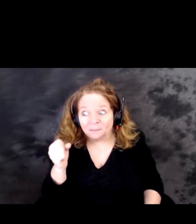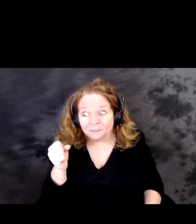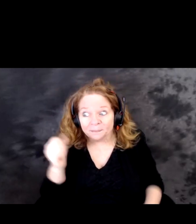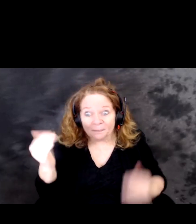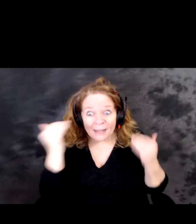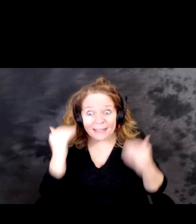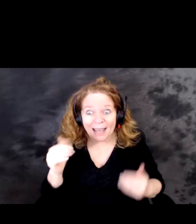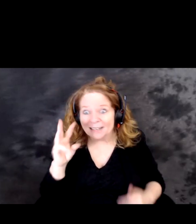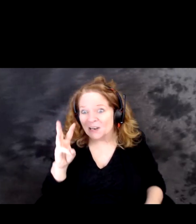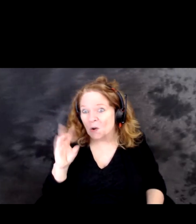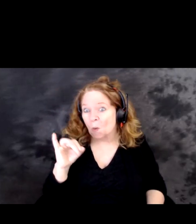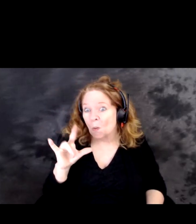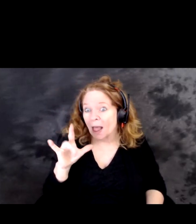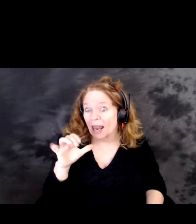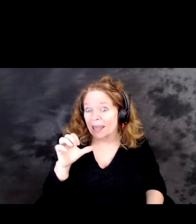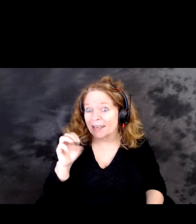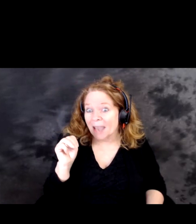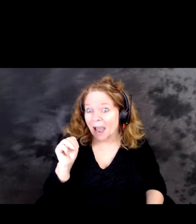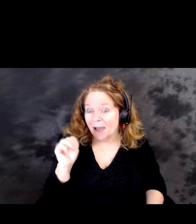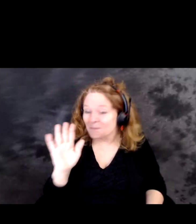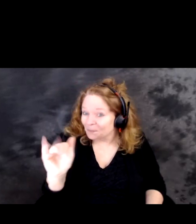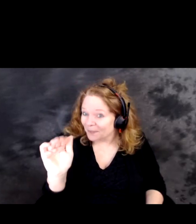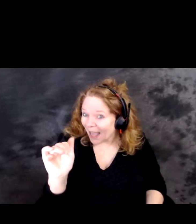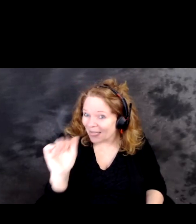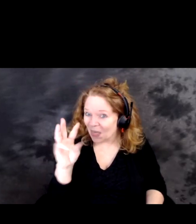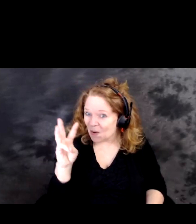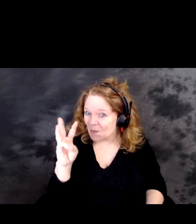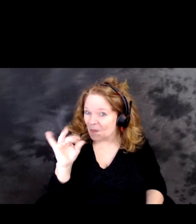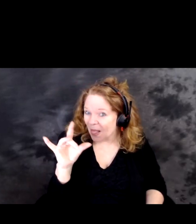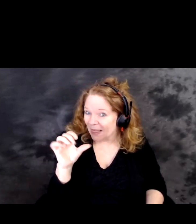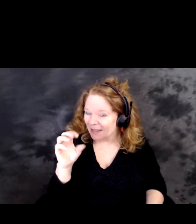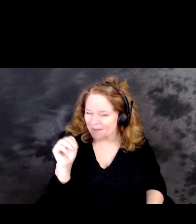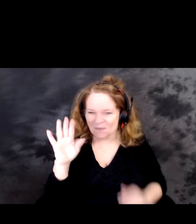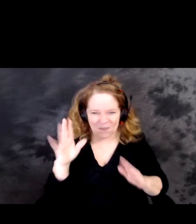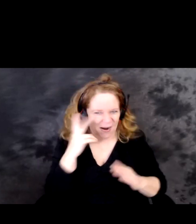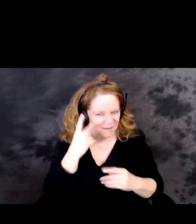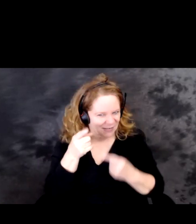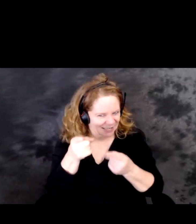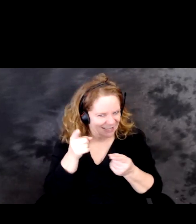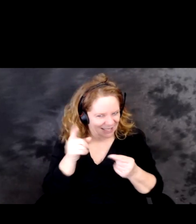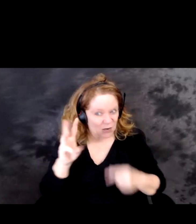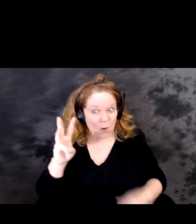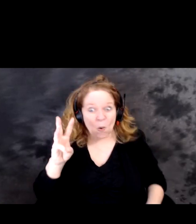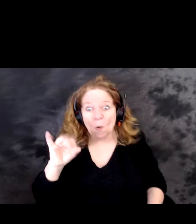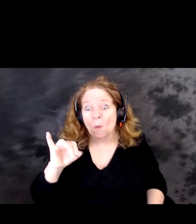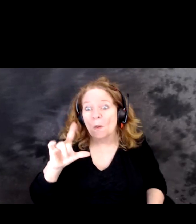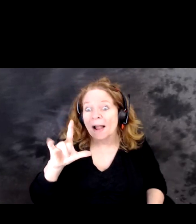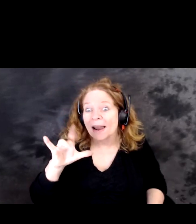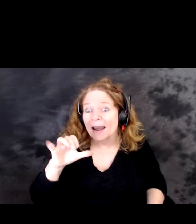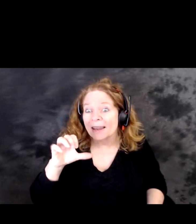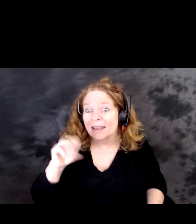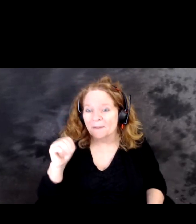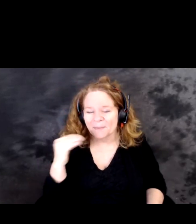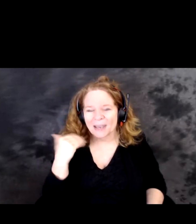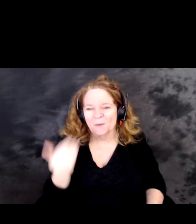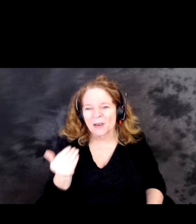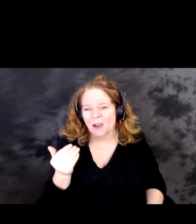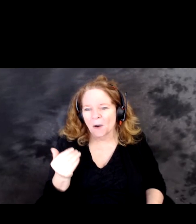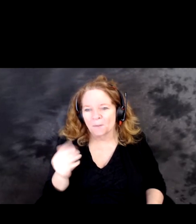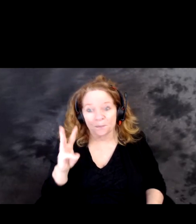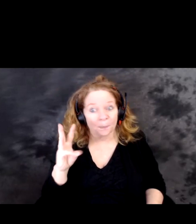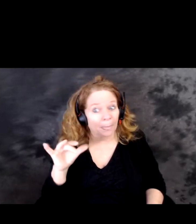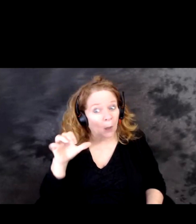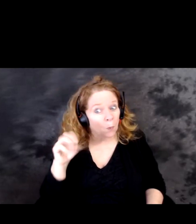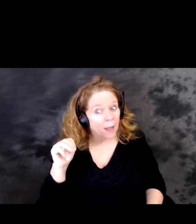Jody. Y luego seguimos con William. Es fantástico mirarte, William.